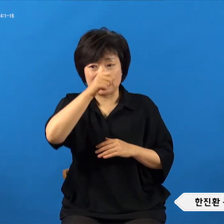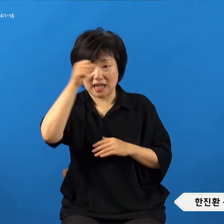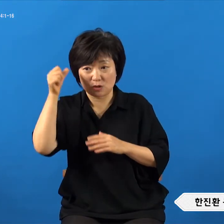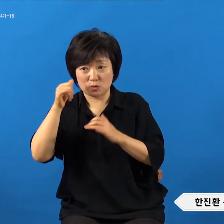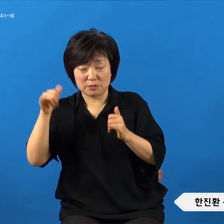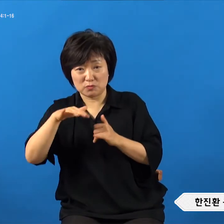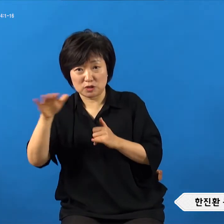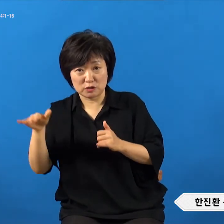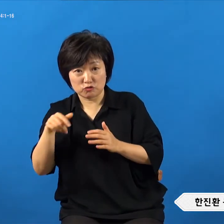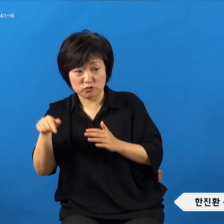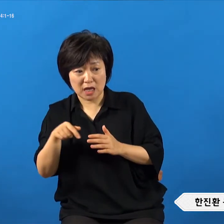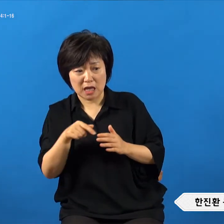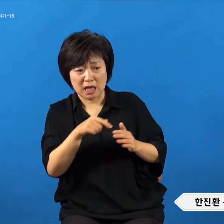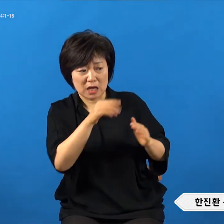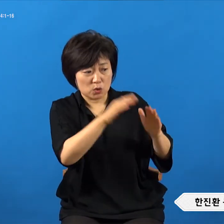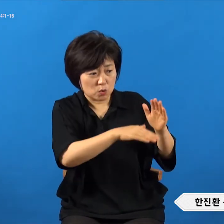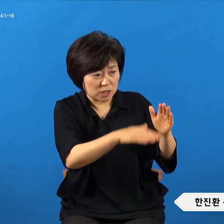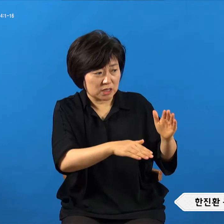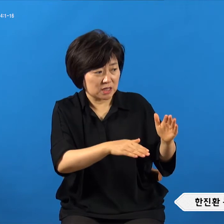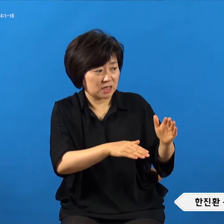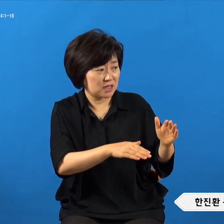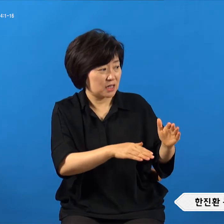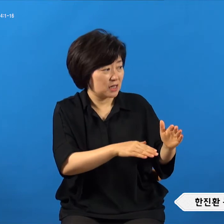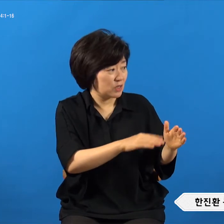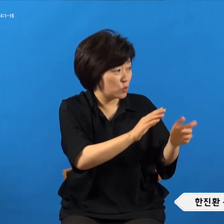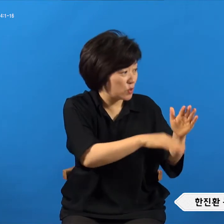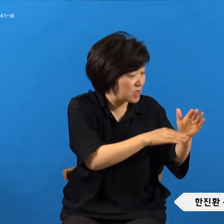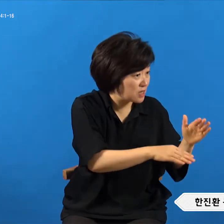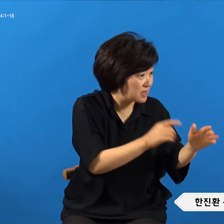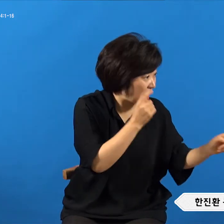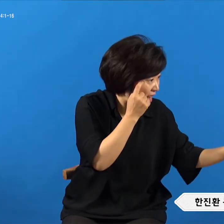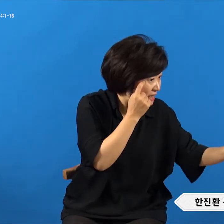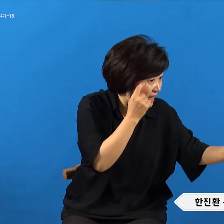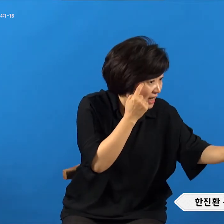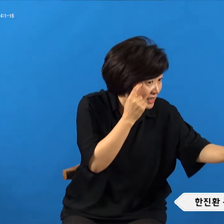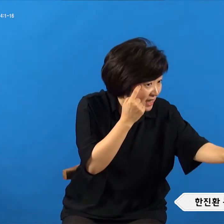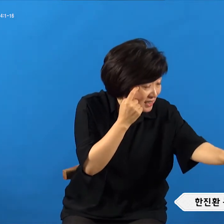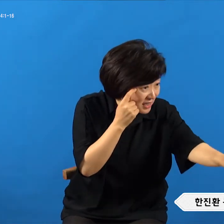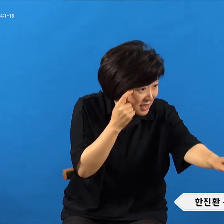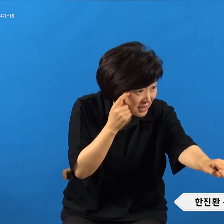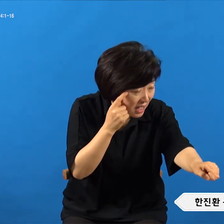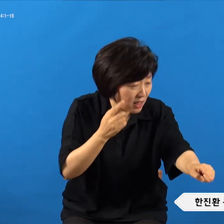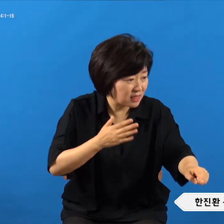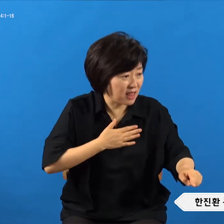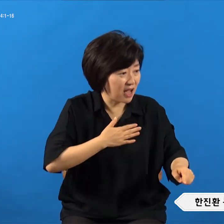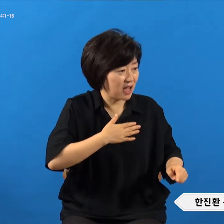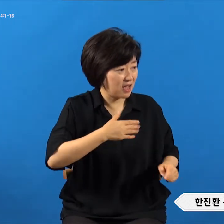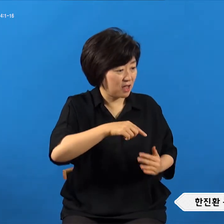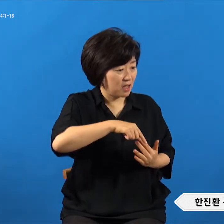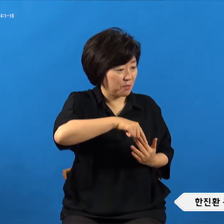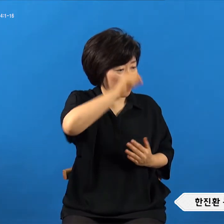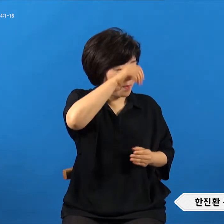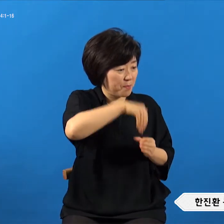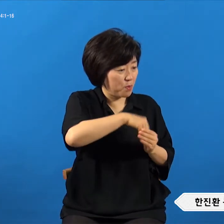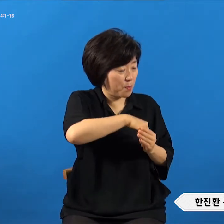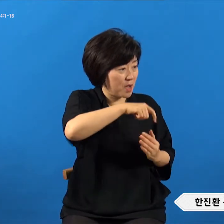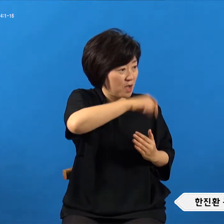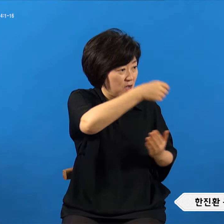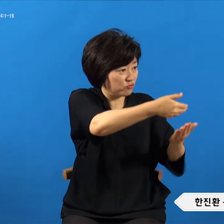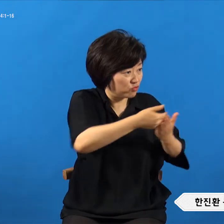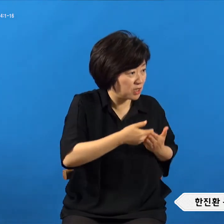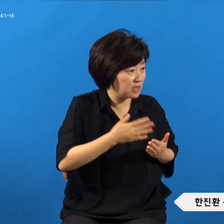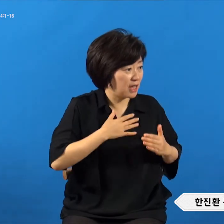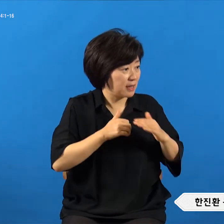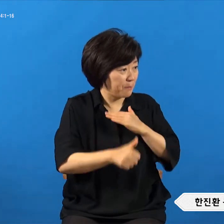중에는 자꾸 교인들 의사를 대변하려고 하는 분들이 있습니다. 교인들이 나를 뽑아주었으니까, 나를